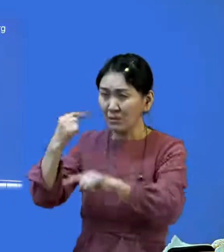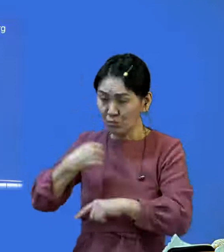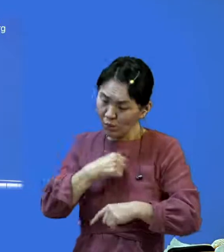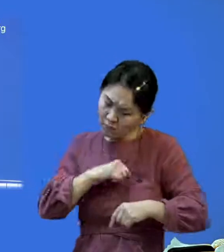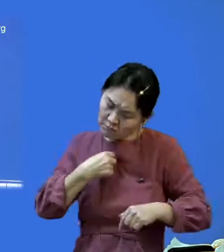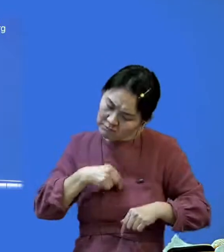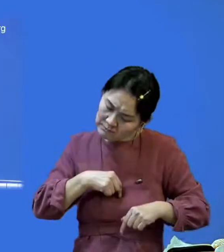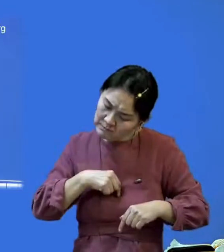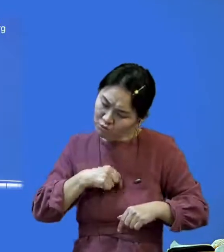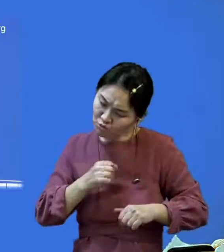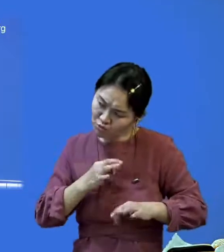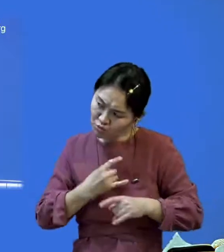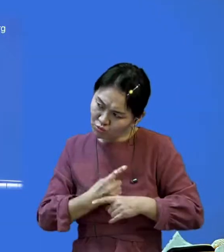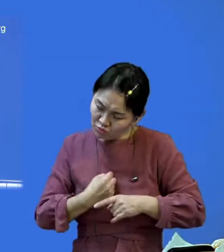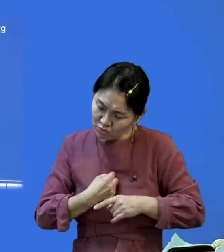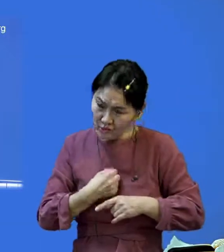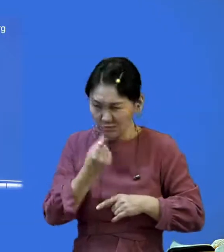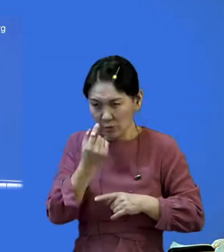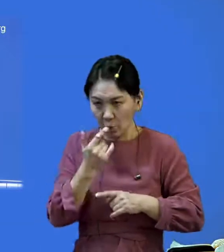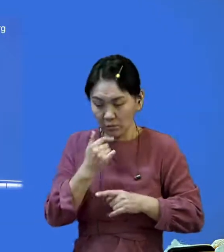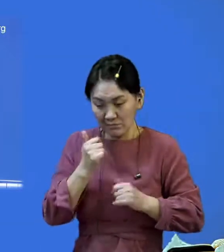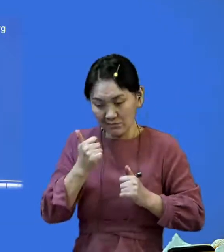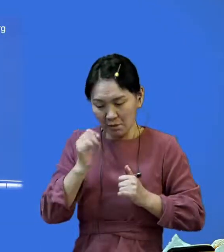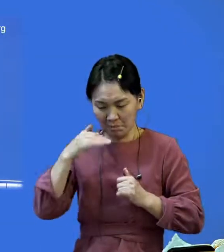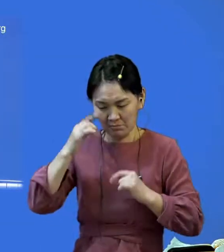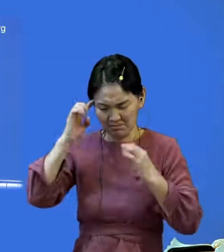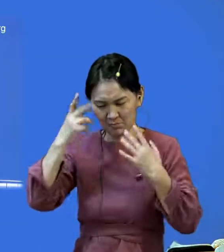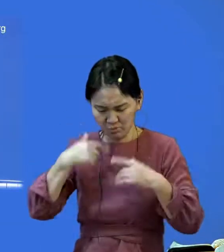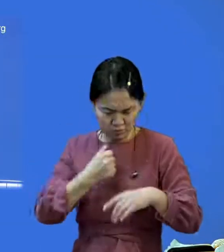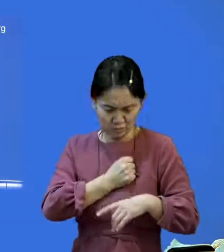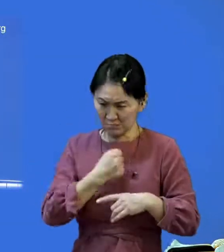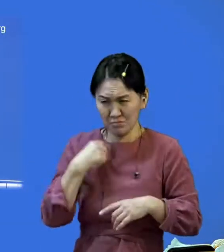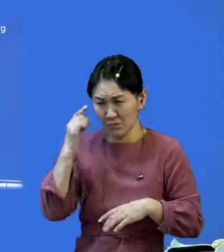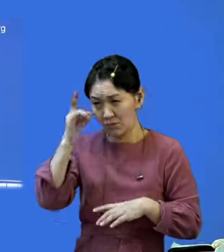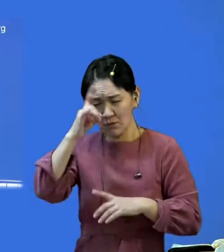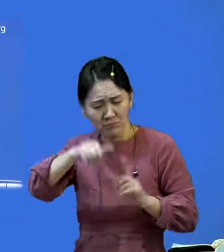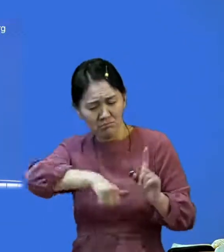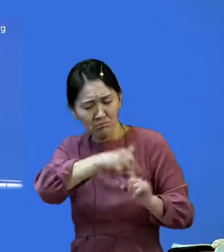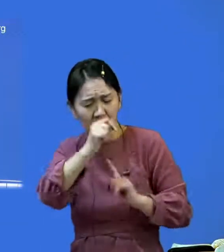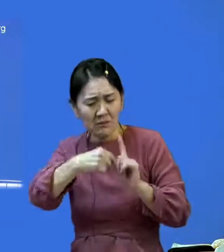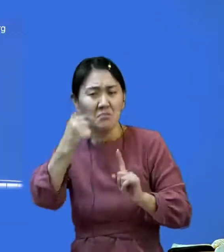мэднэ. Мэдээ зогсохгүй яадаг уу? Үргэлж тусалдаг.